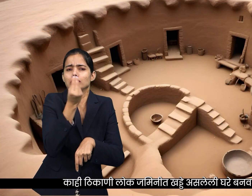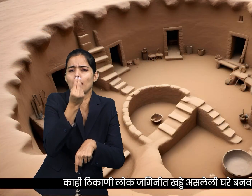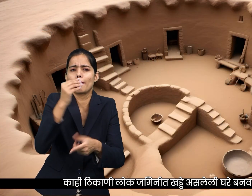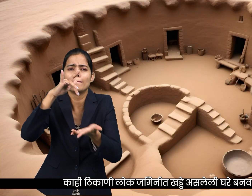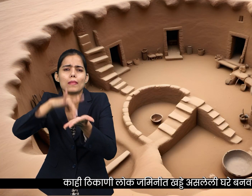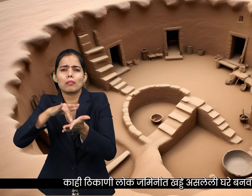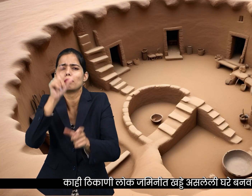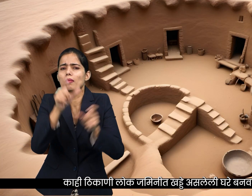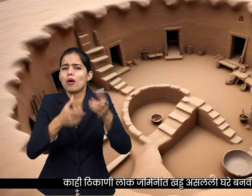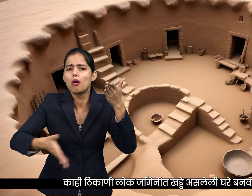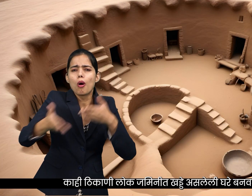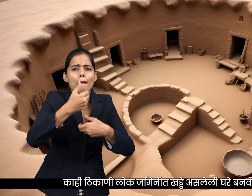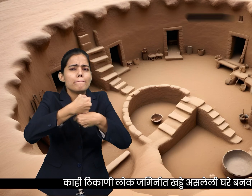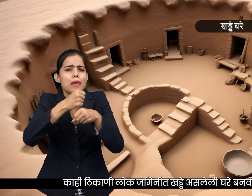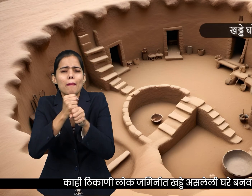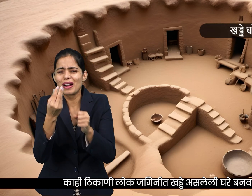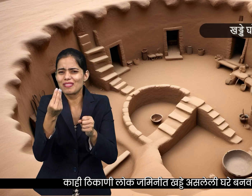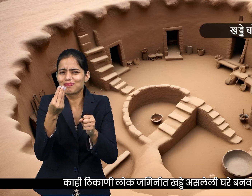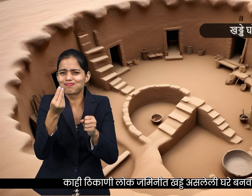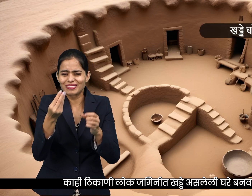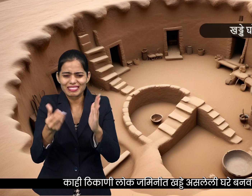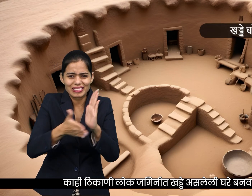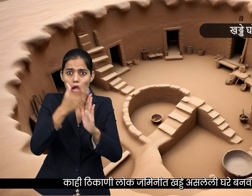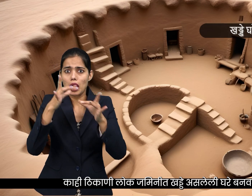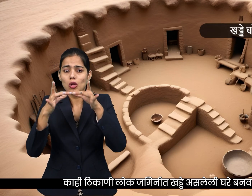काही ठिकाणी लोक जमिनीत खड्डे असलेले घरे बनवत असत,